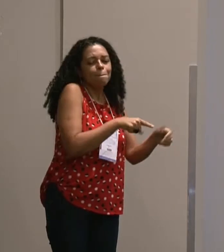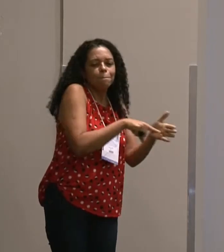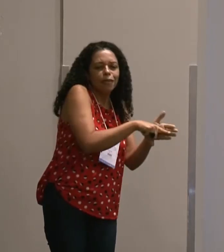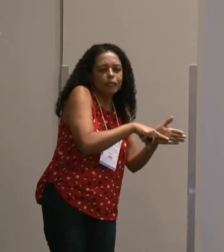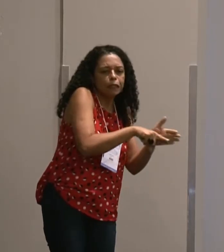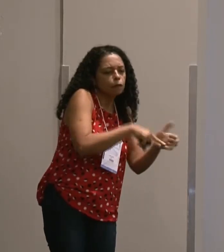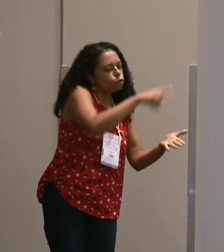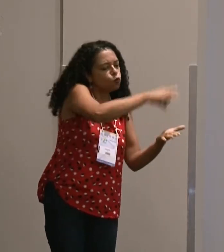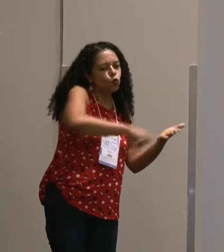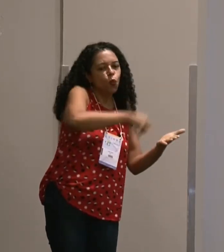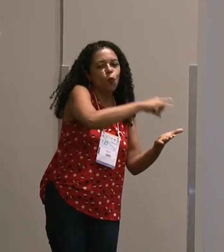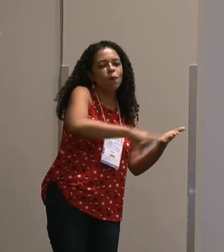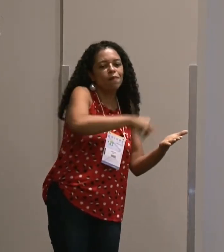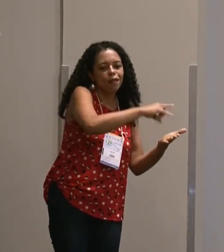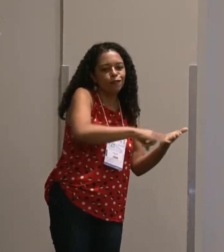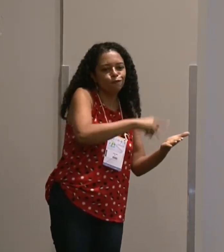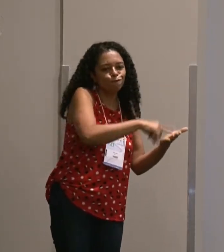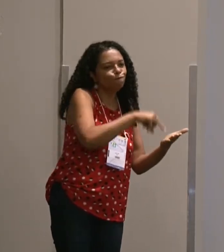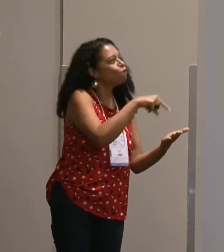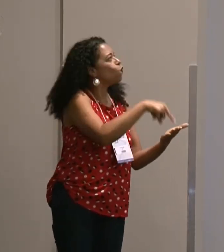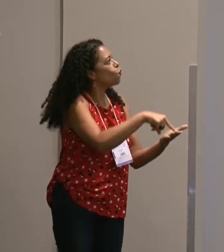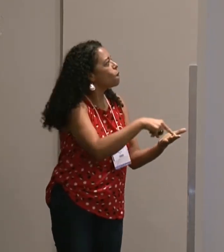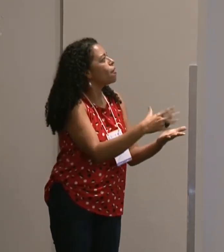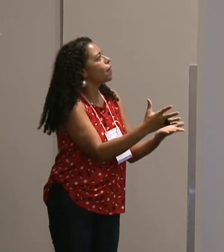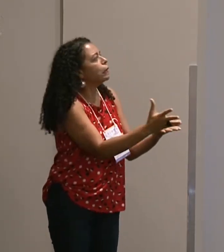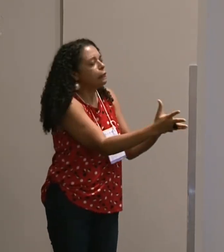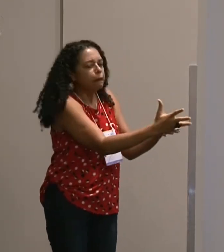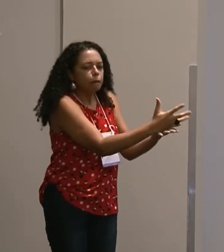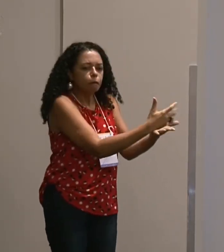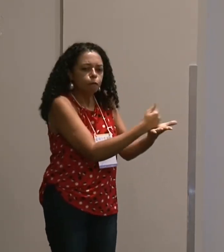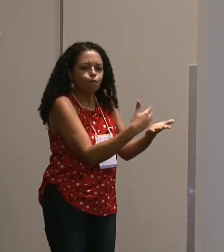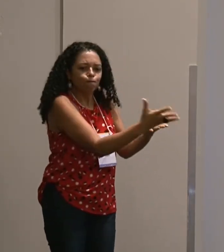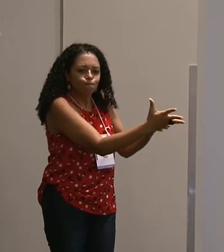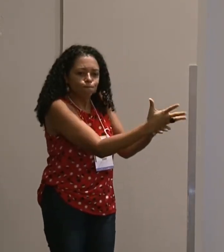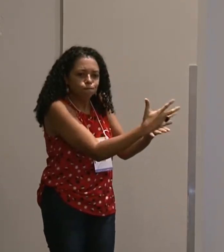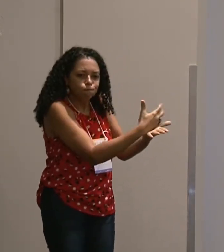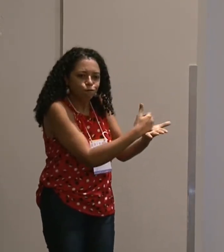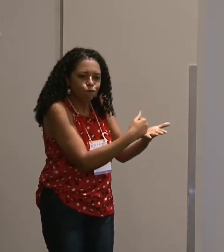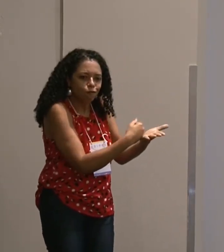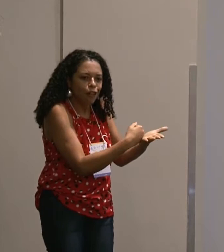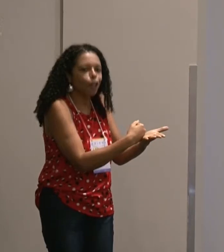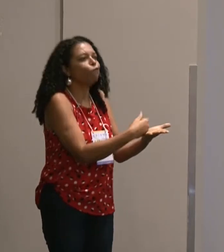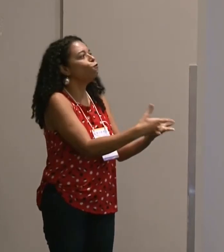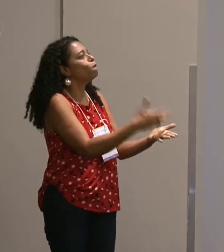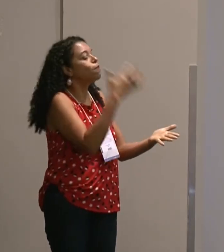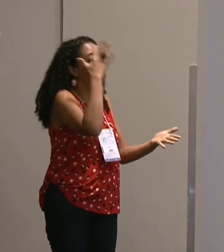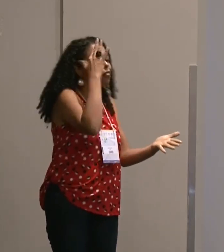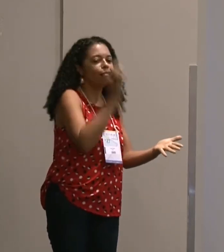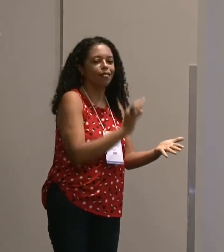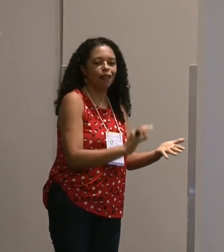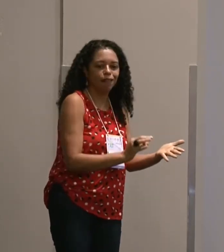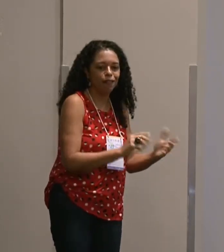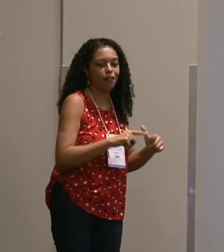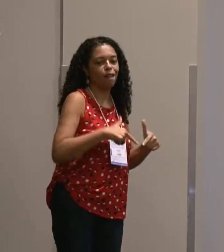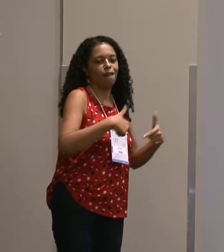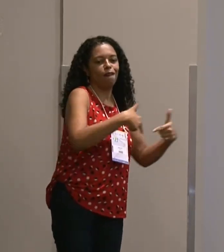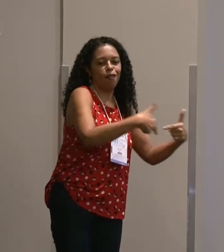E essas pesquisas documentais nos ajudaram a coletar